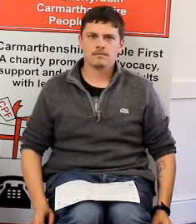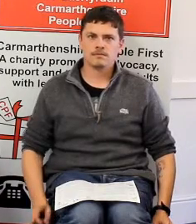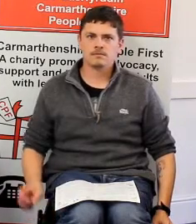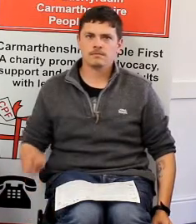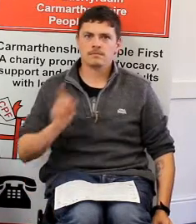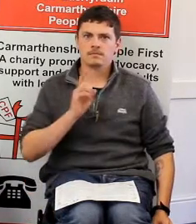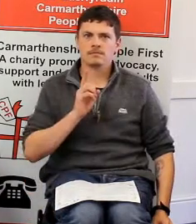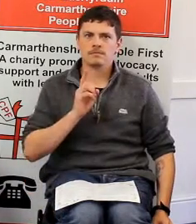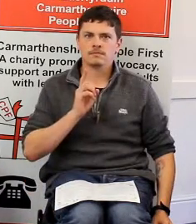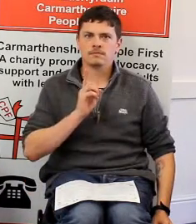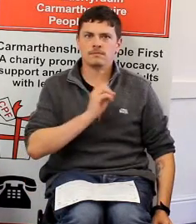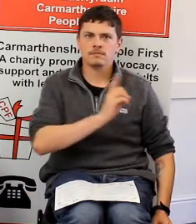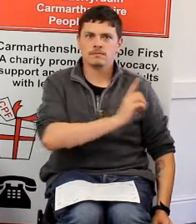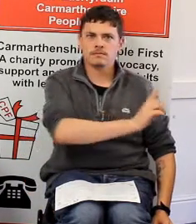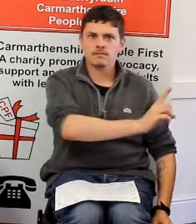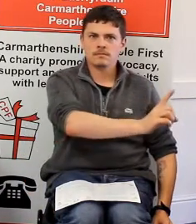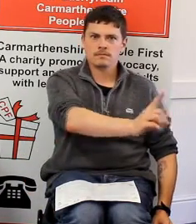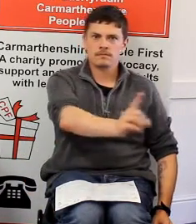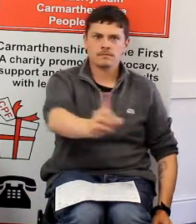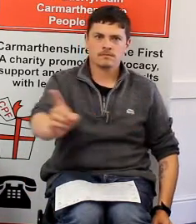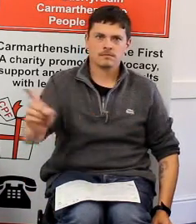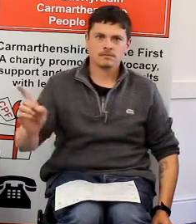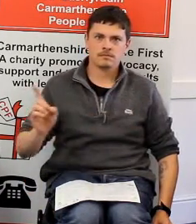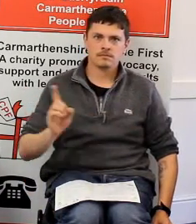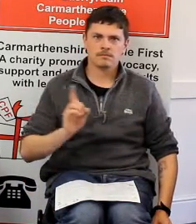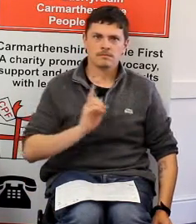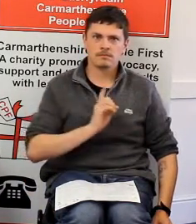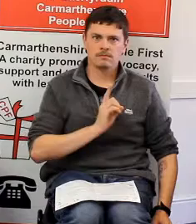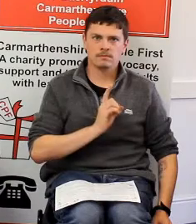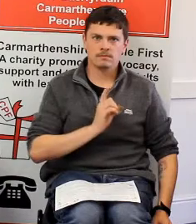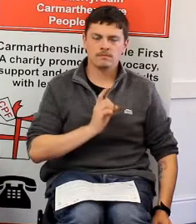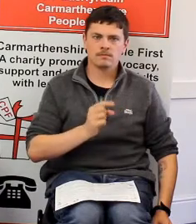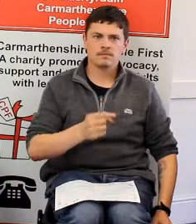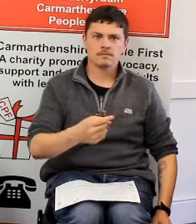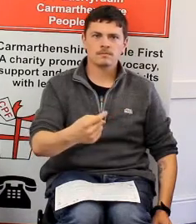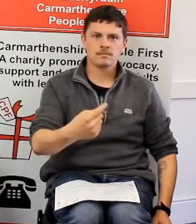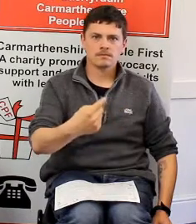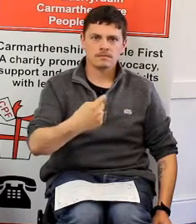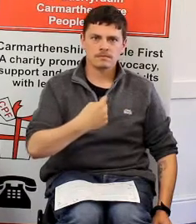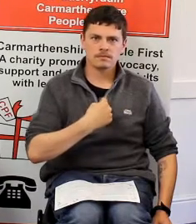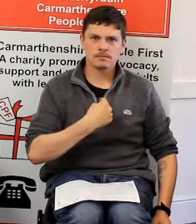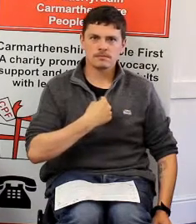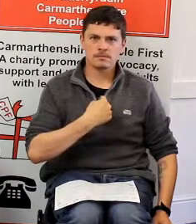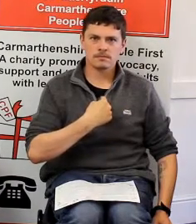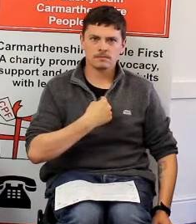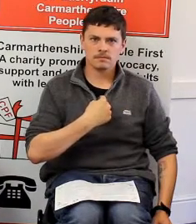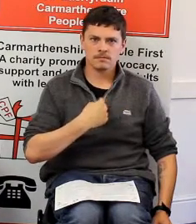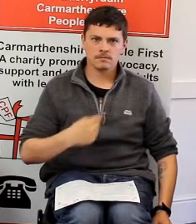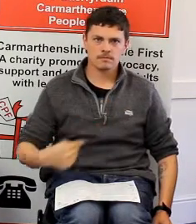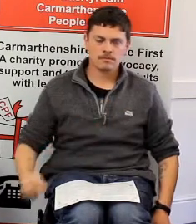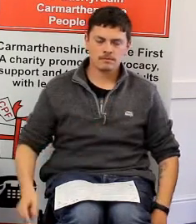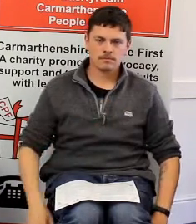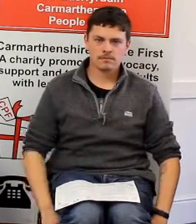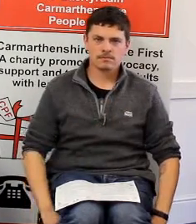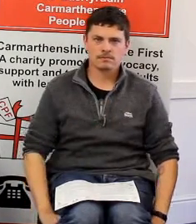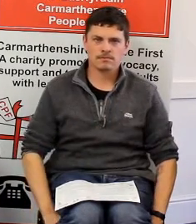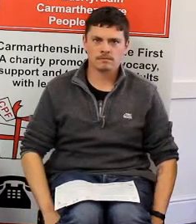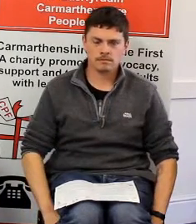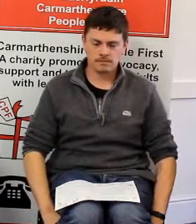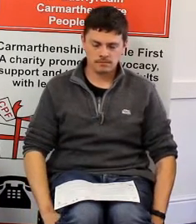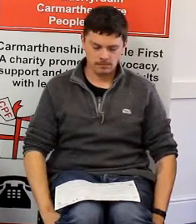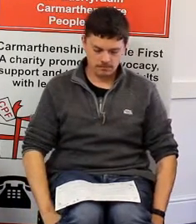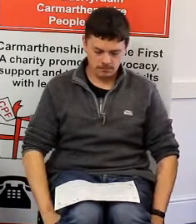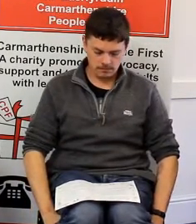Ceisiwn sicrhau fod pobl sydd ag anableddau dysgu yn cymryd rhan ym mhob